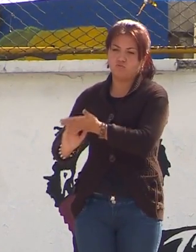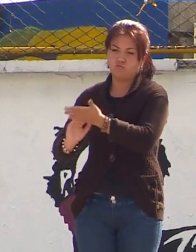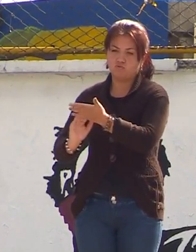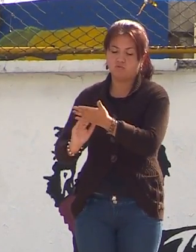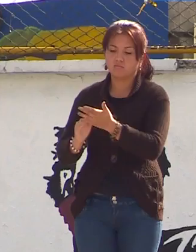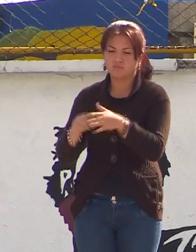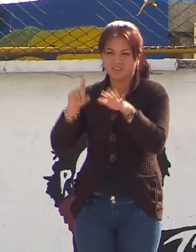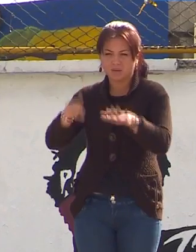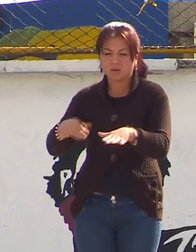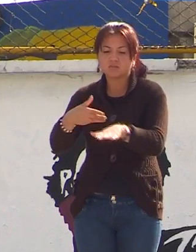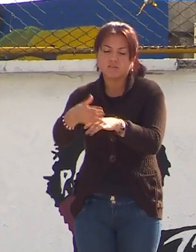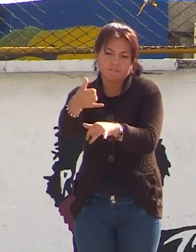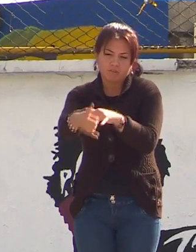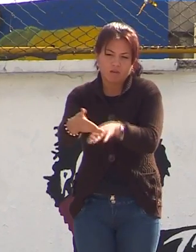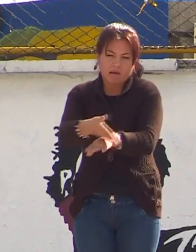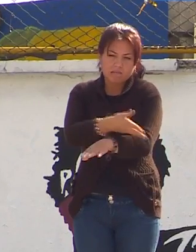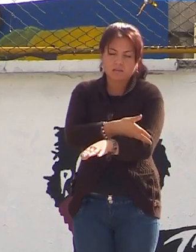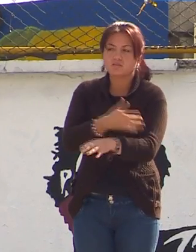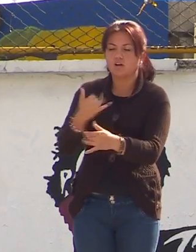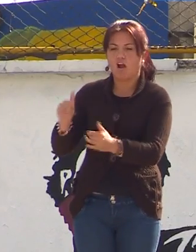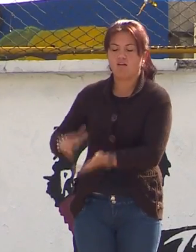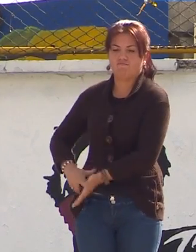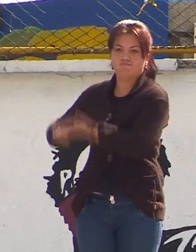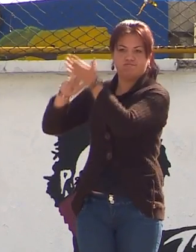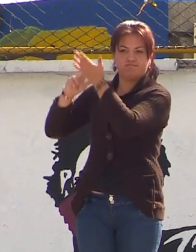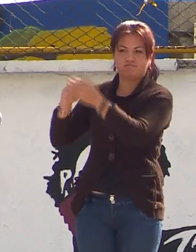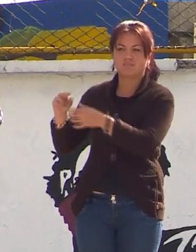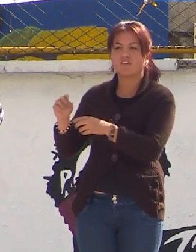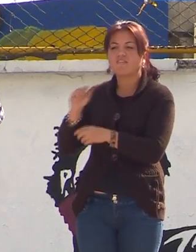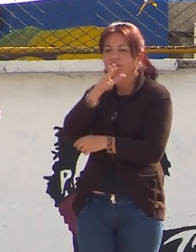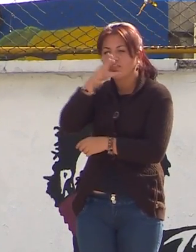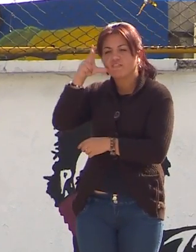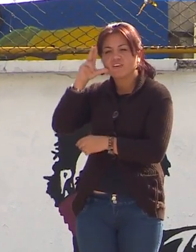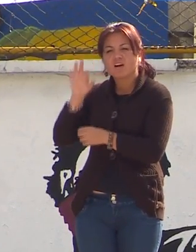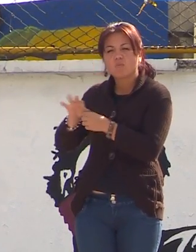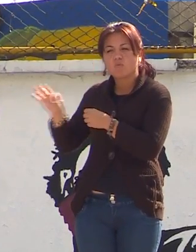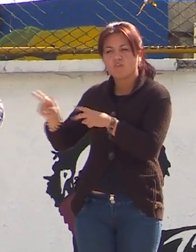tendremos recuperada la finca de Villeta en su totalidad